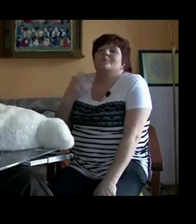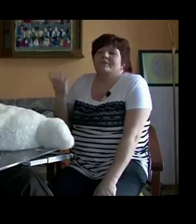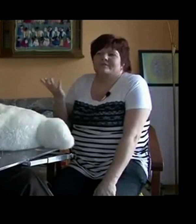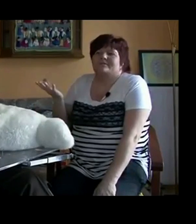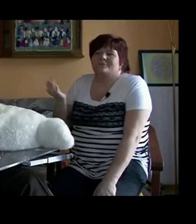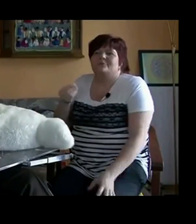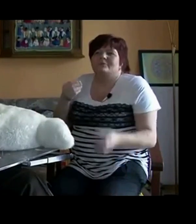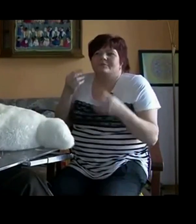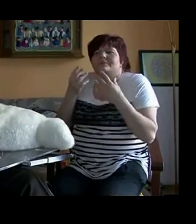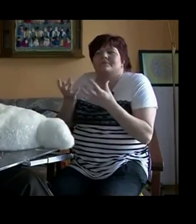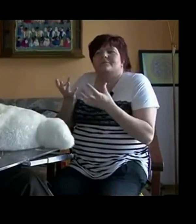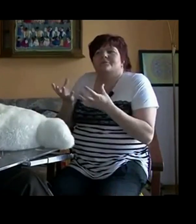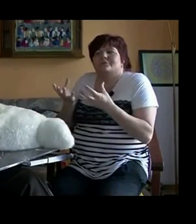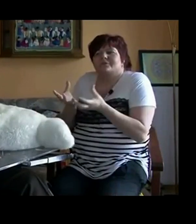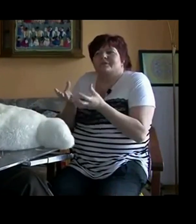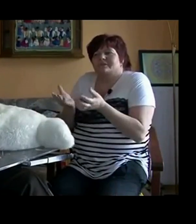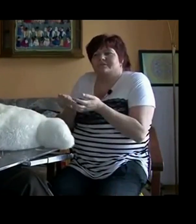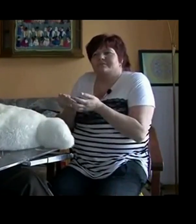En dit is mijn moeder,